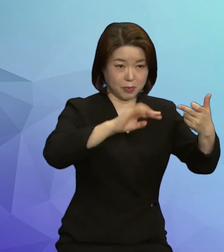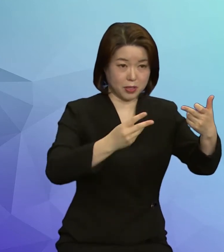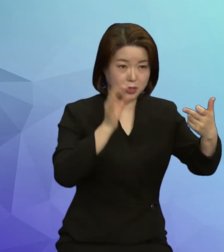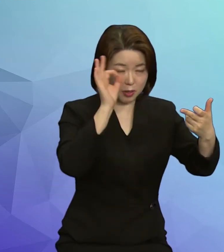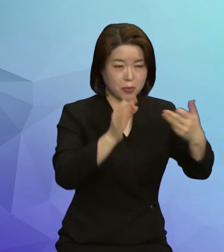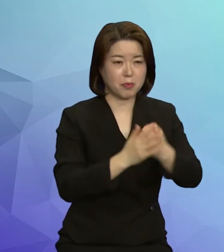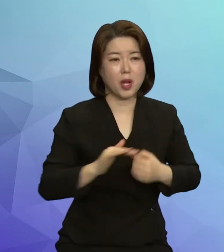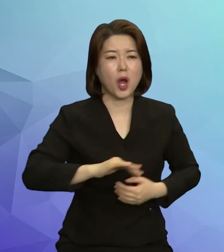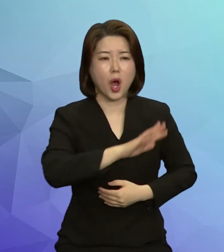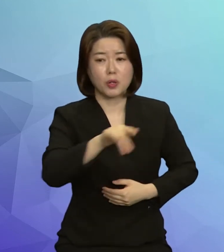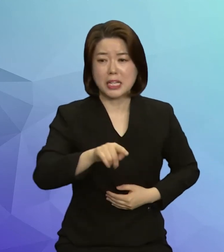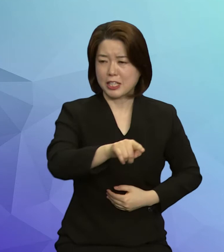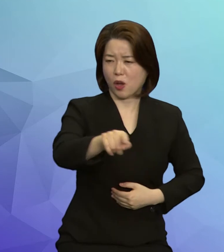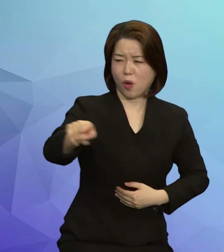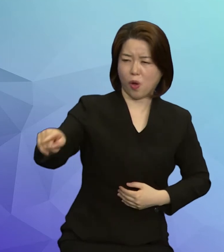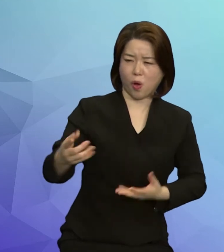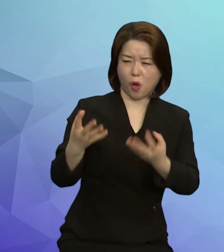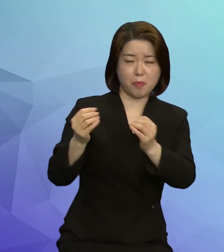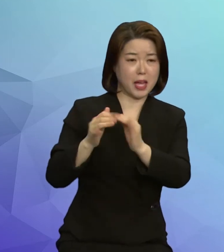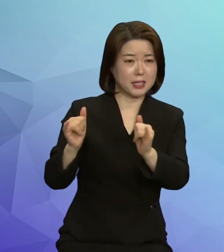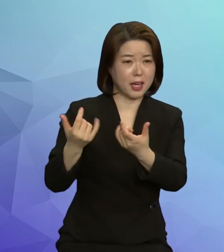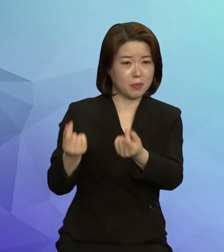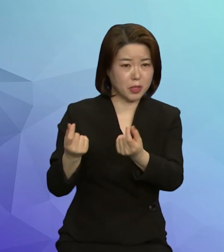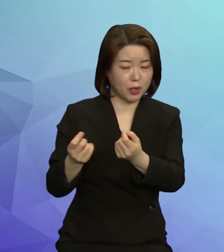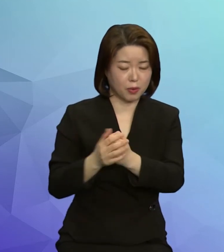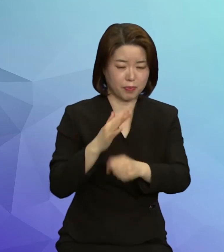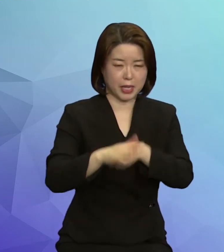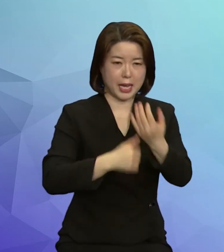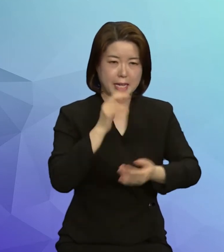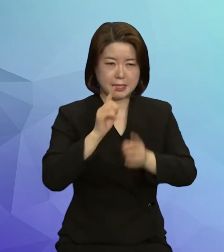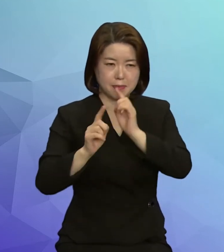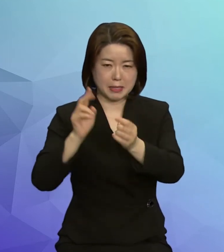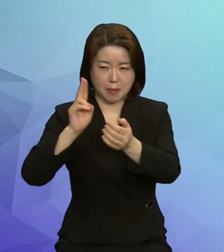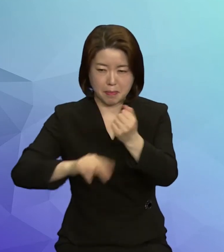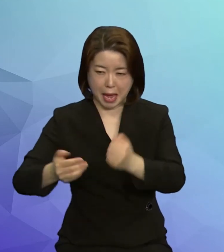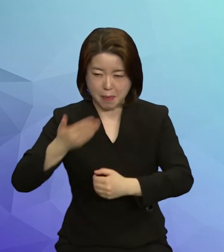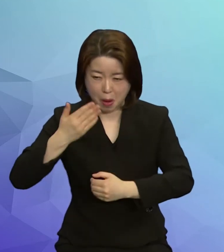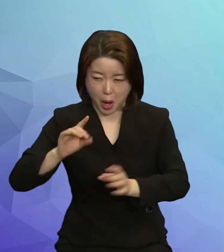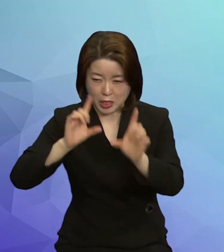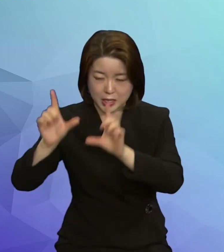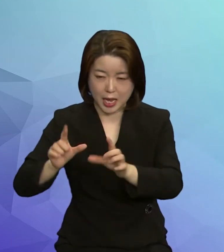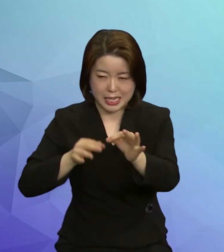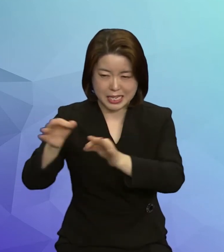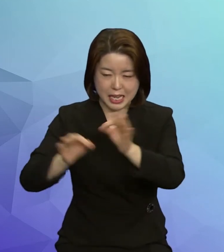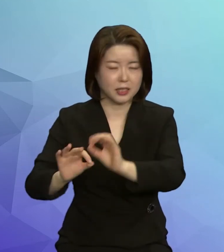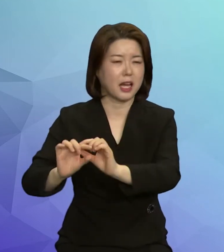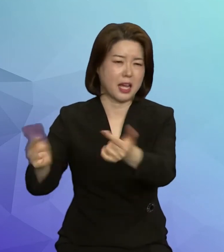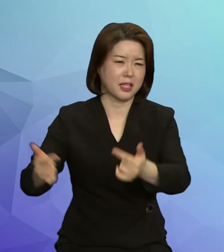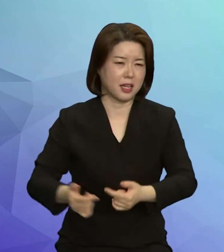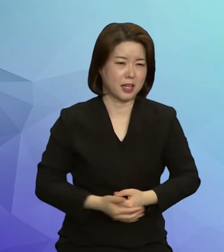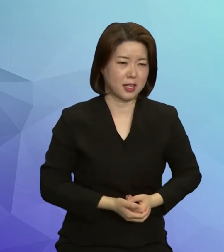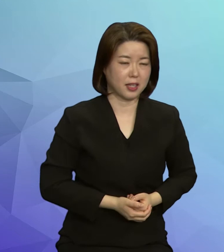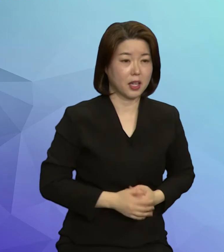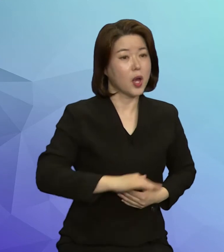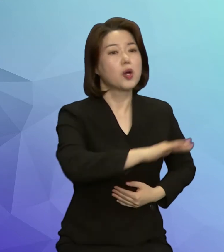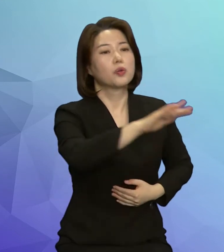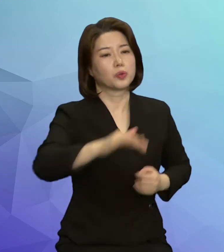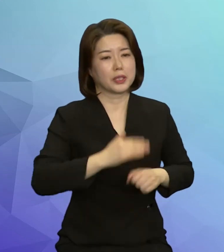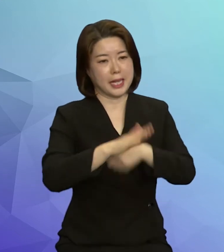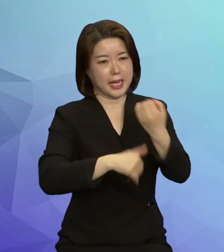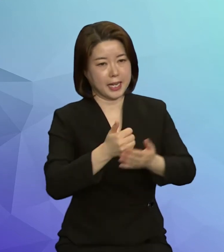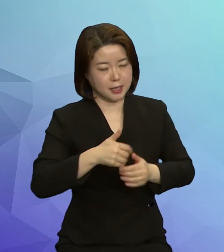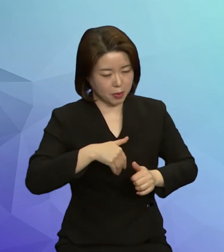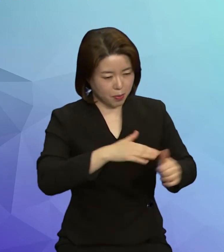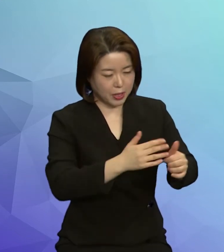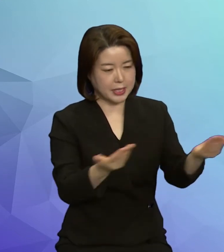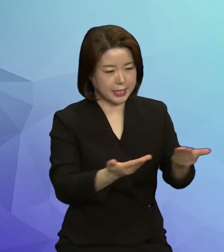17절에 우리는 저 많은 사람들처럼 하나님의 말씀을 팔아서 먹고 살아가는 장사꾼이 아닙니다.